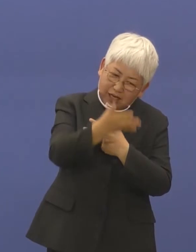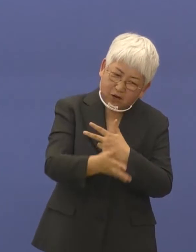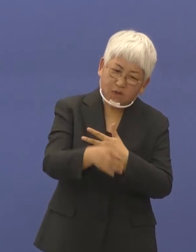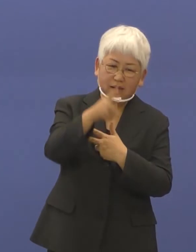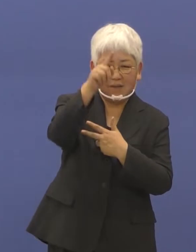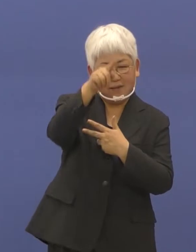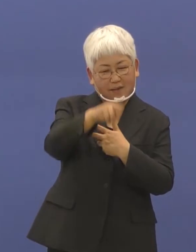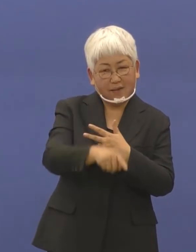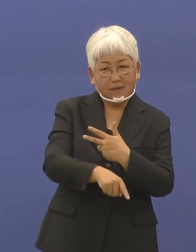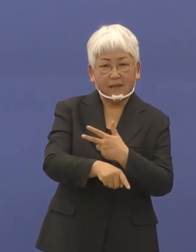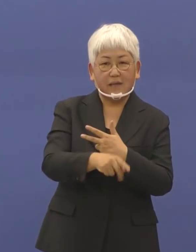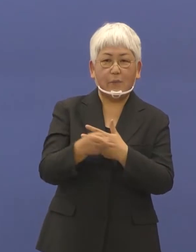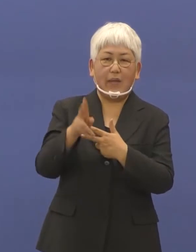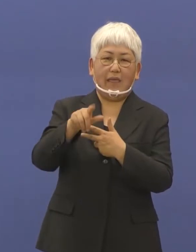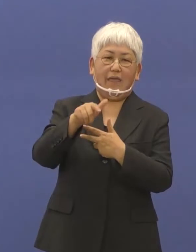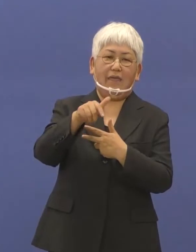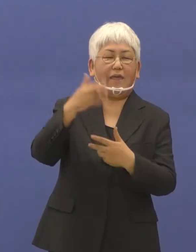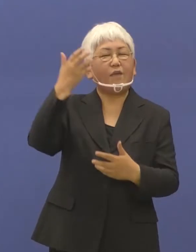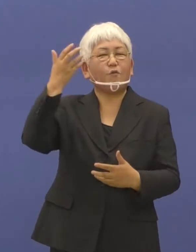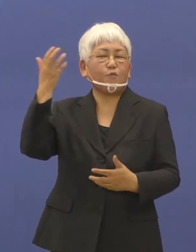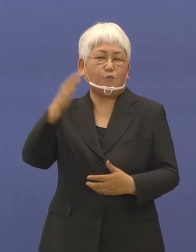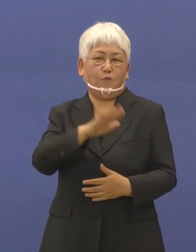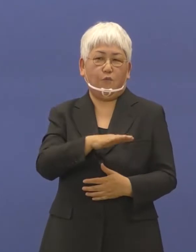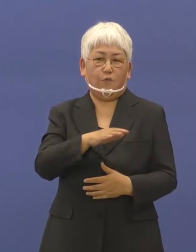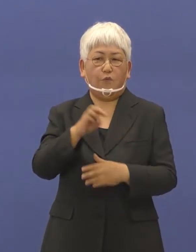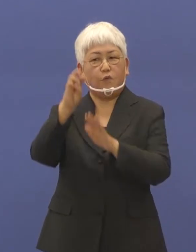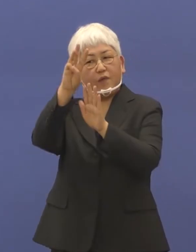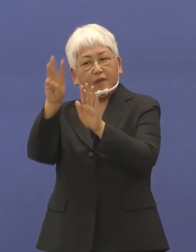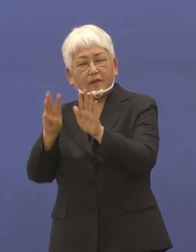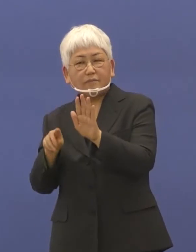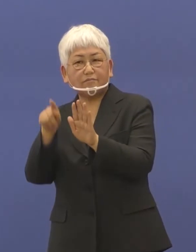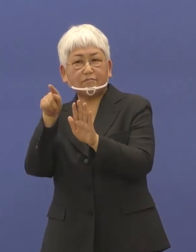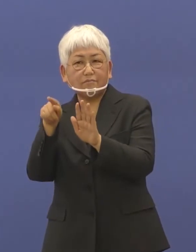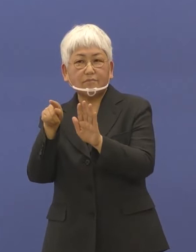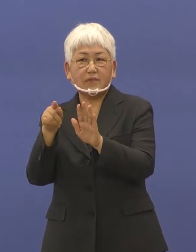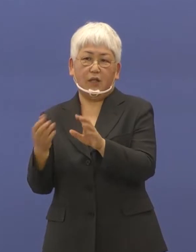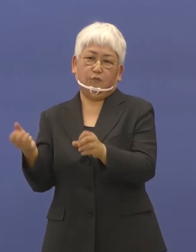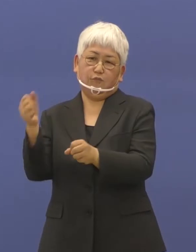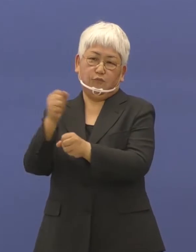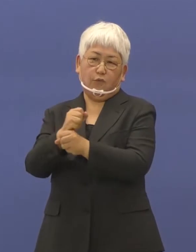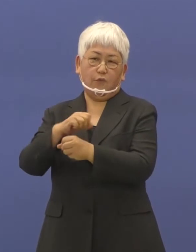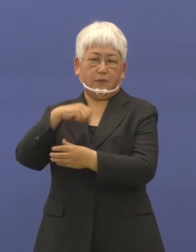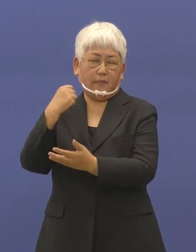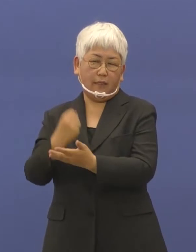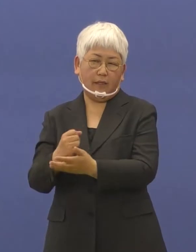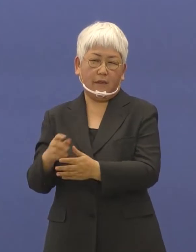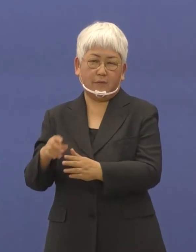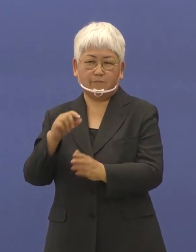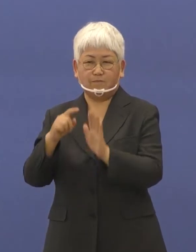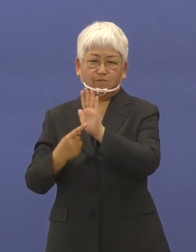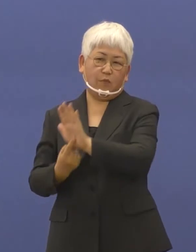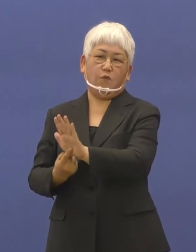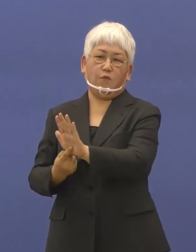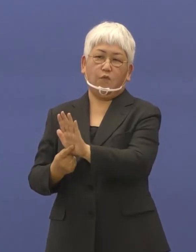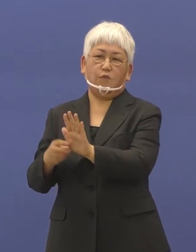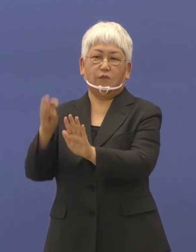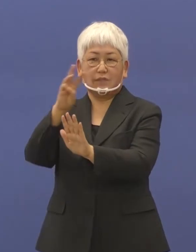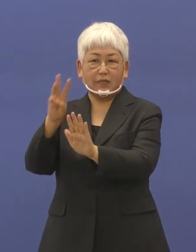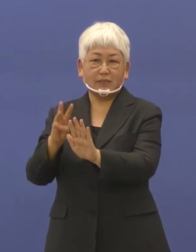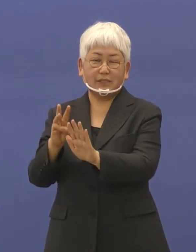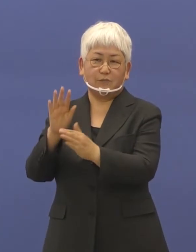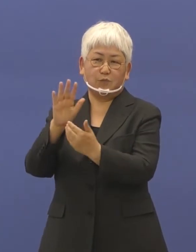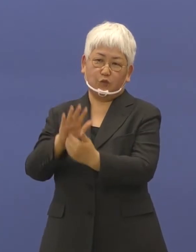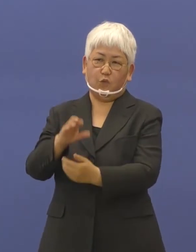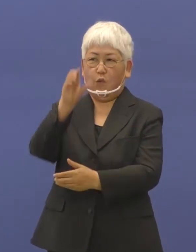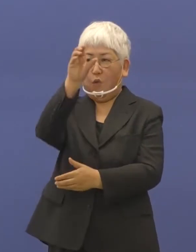バレー構想があり、そして沿岸には復興の成果を生かした三陸防災復興